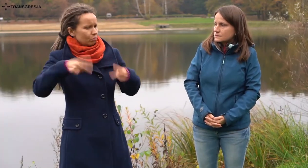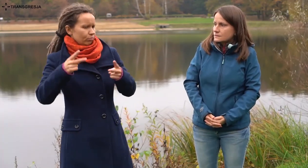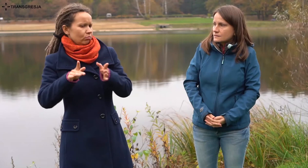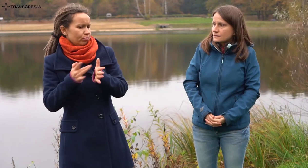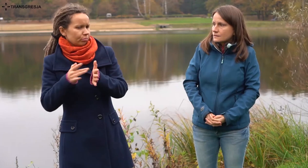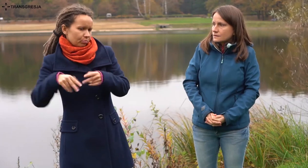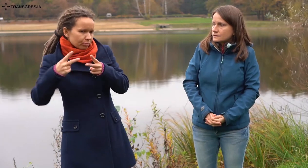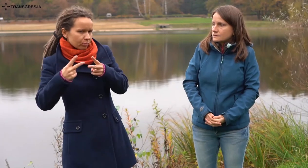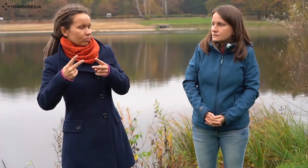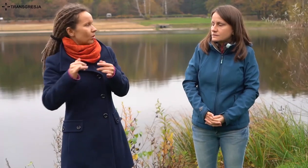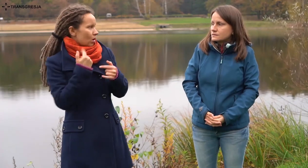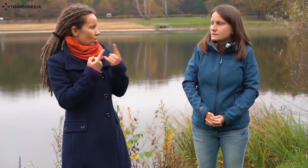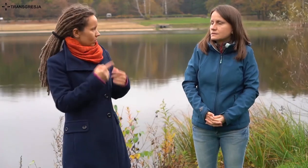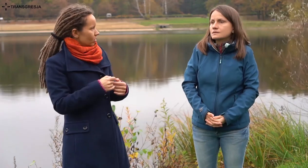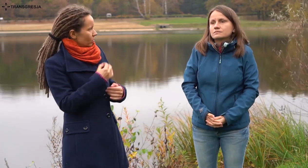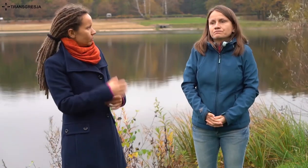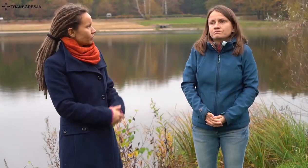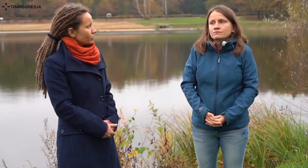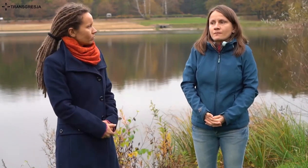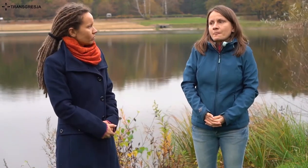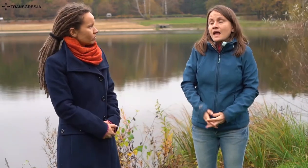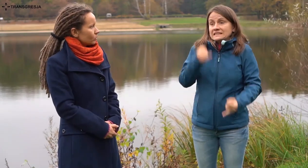taki wideotłumacz? Jak myślisz?